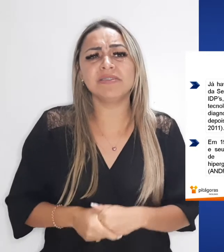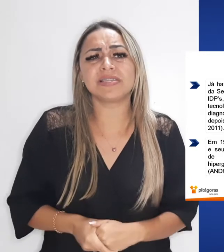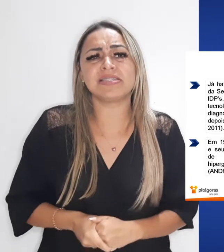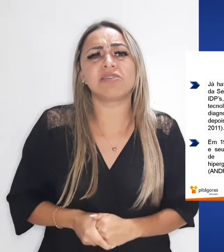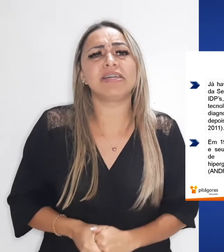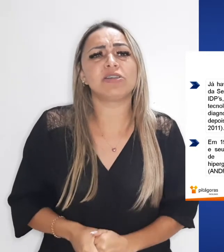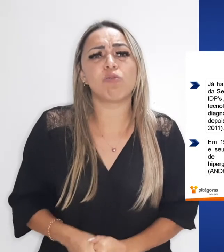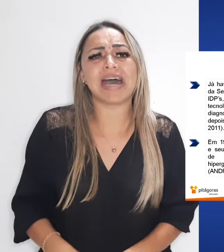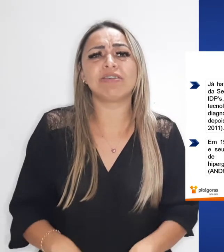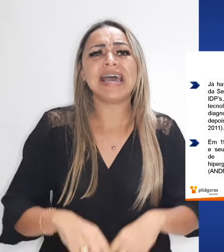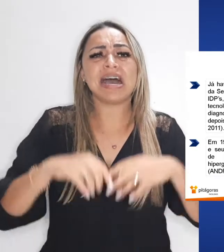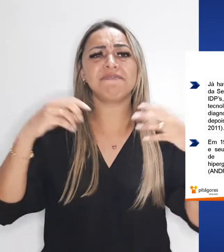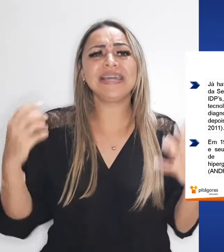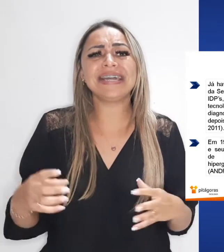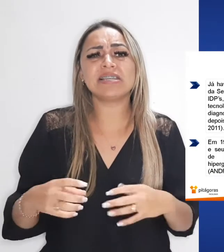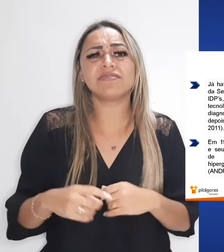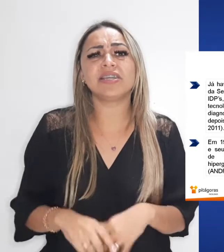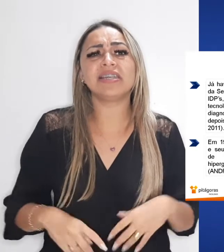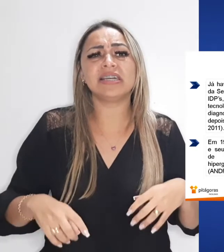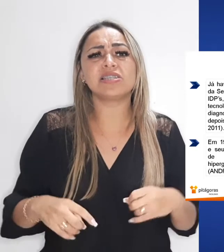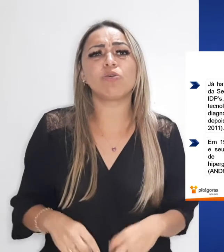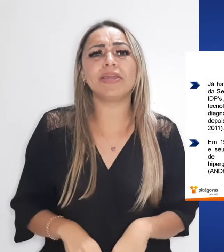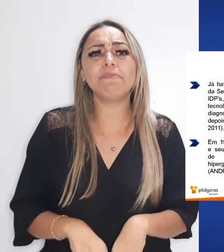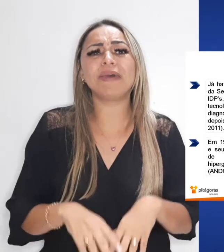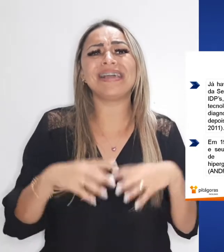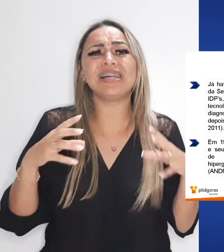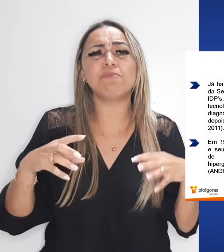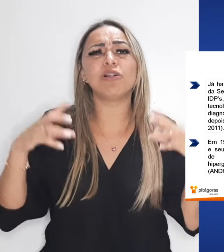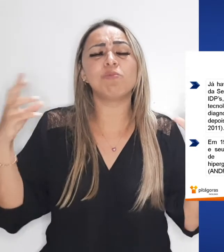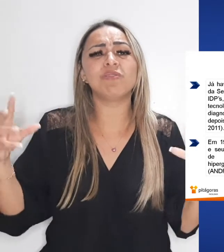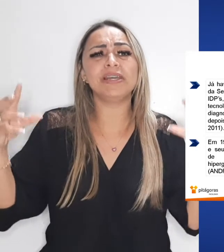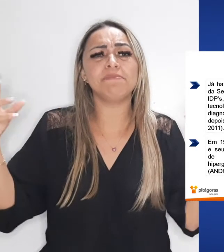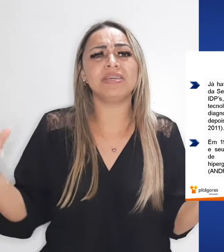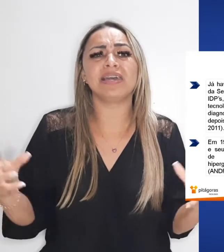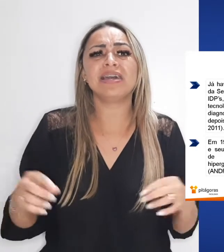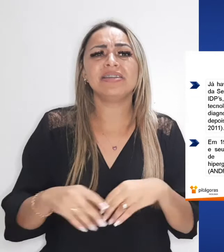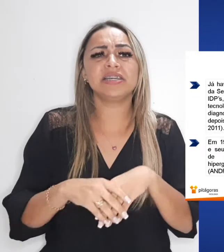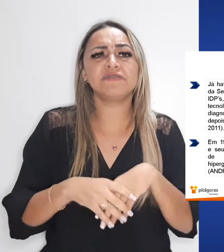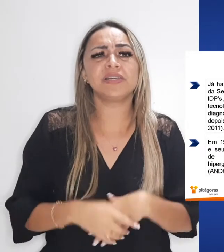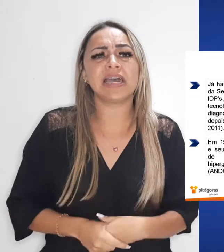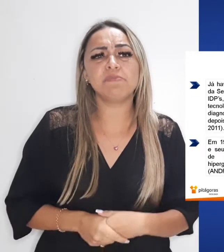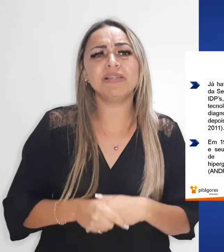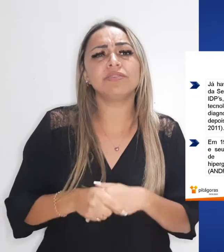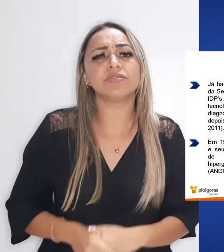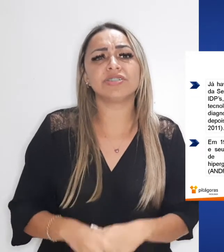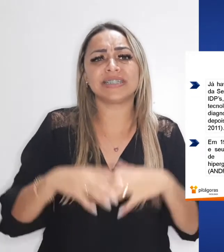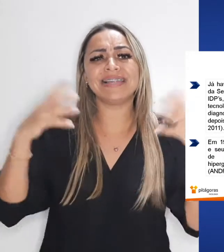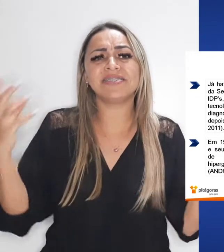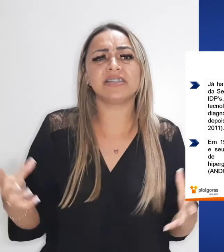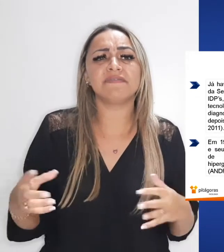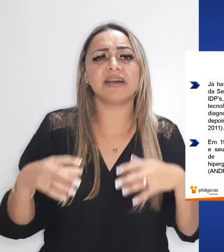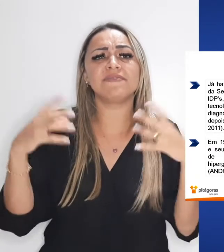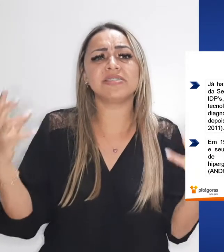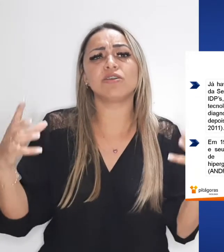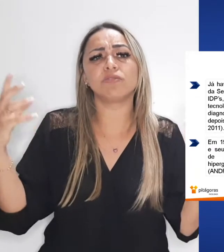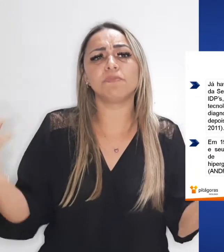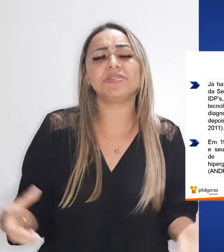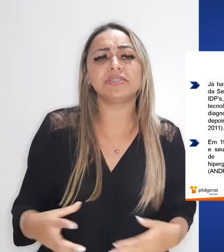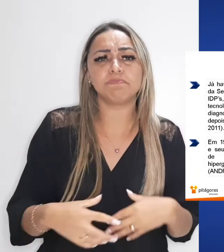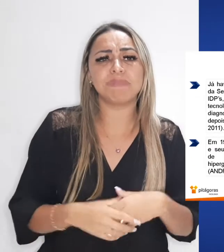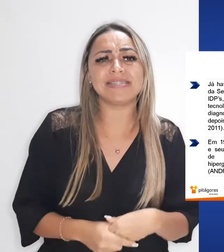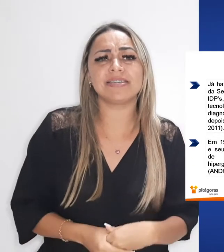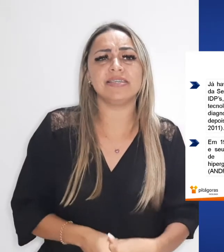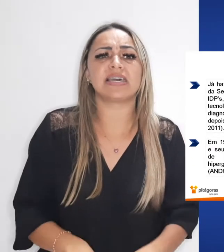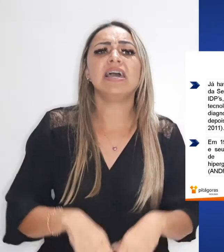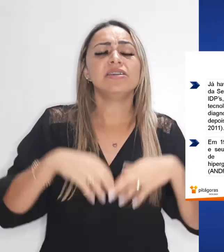de 1954, havia caso de criança com hiperglobulinemia, identificado pelo Dr. Charles Janevares e seu grupo